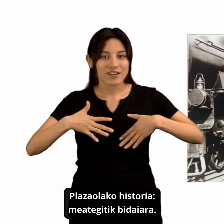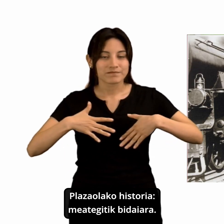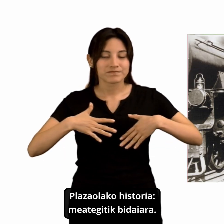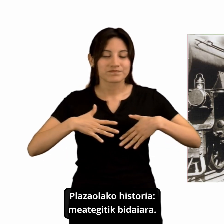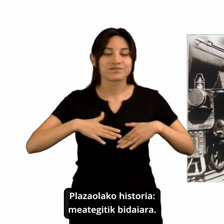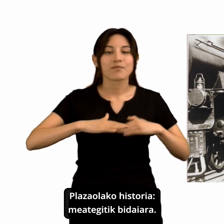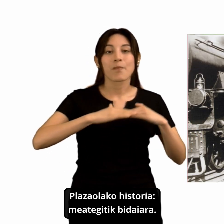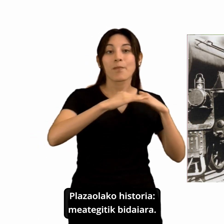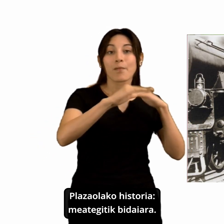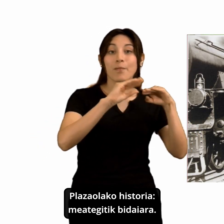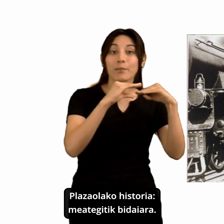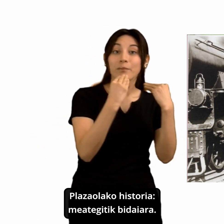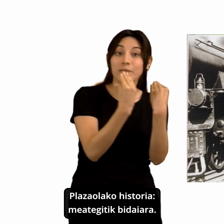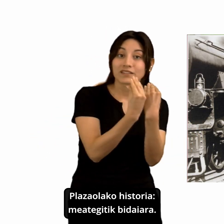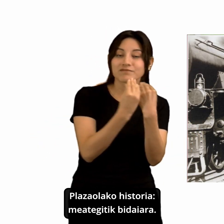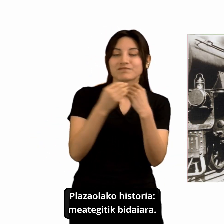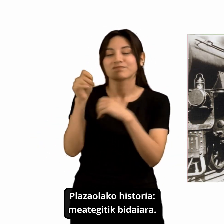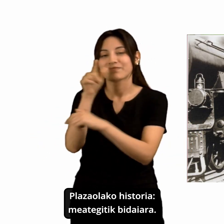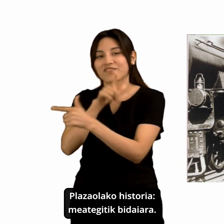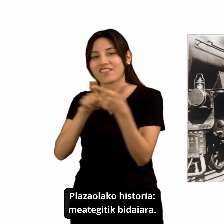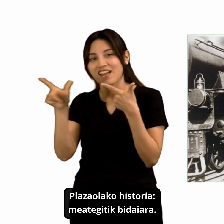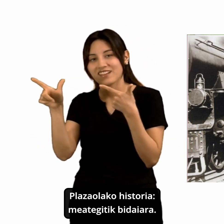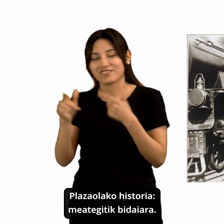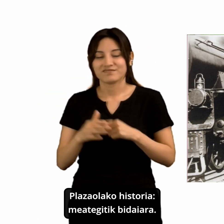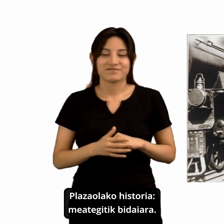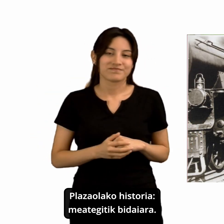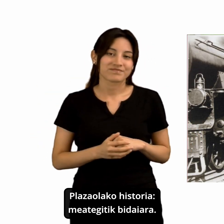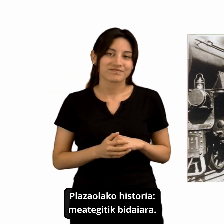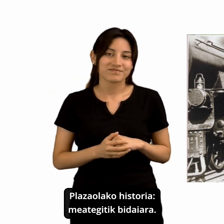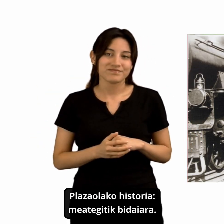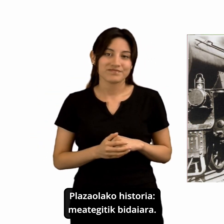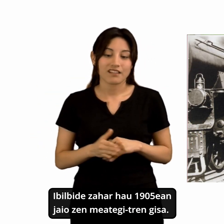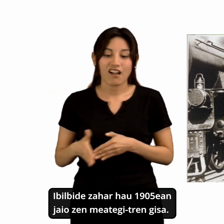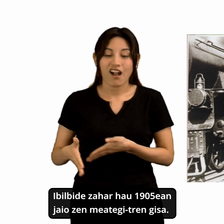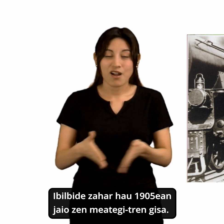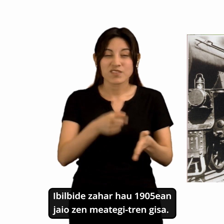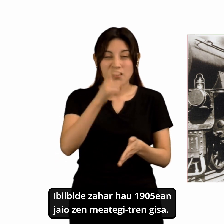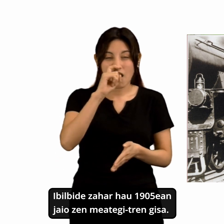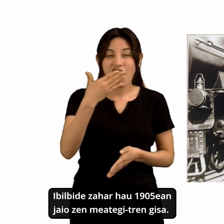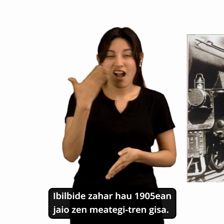Plazaolako historia, meategitik bidaiara. Ibilbide zahar hau,